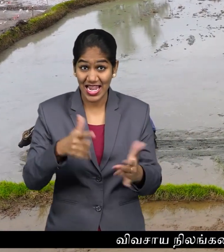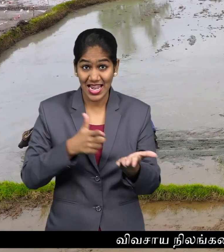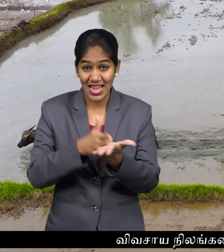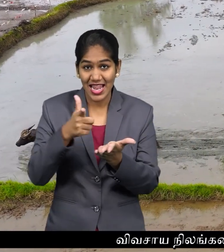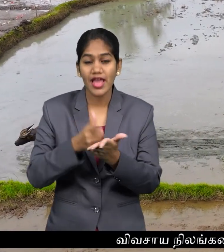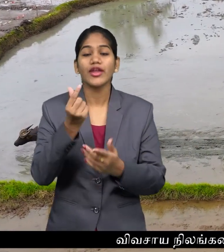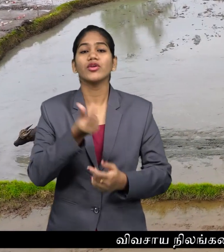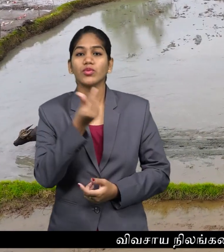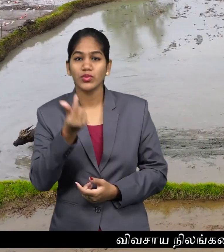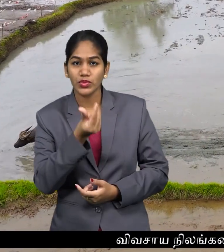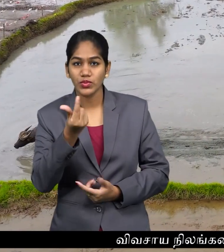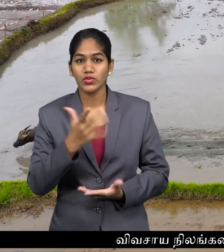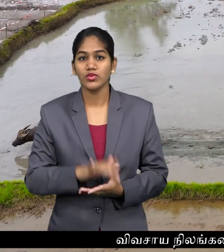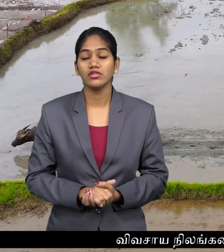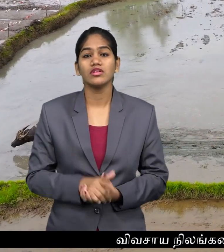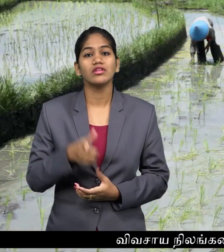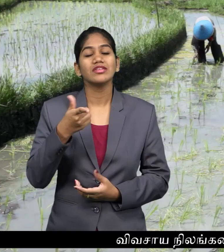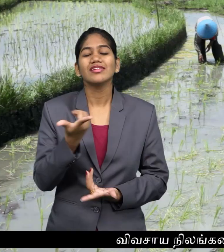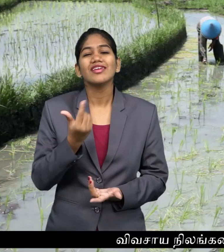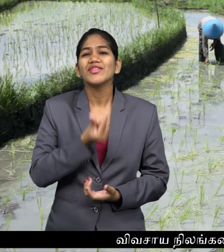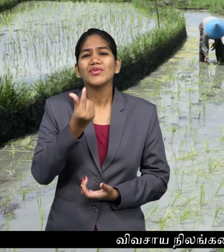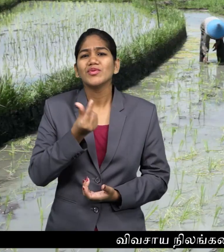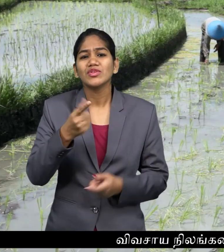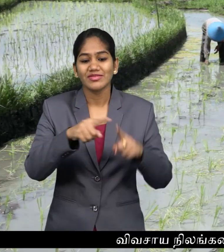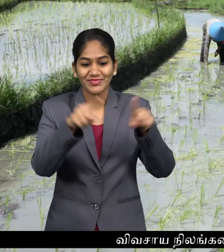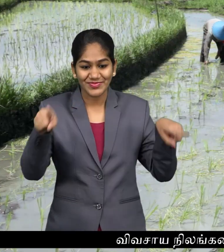நிலங்களை பயன்படுத்துதல் ஆகும்.